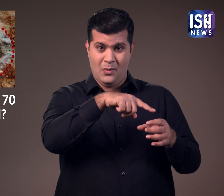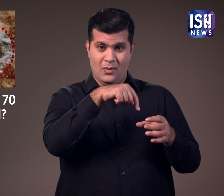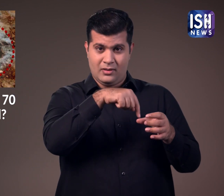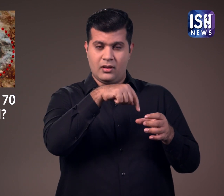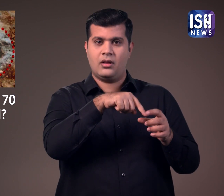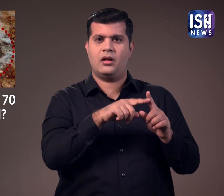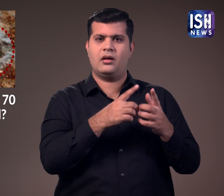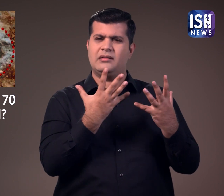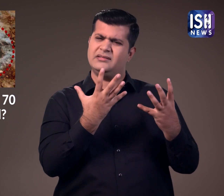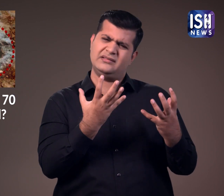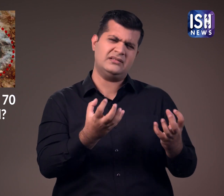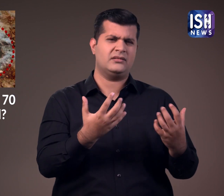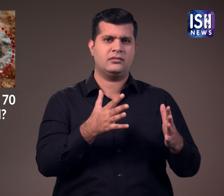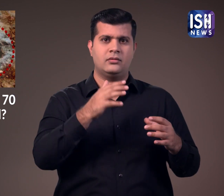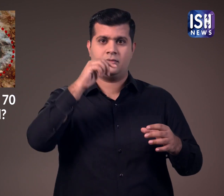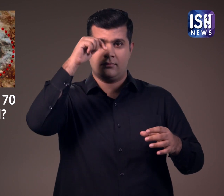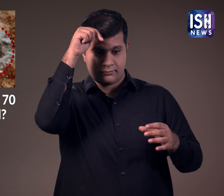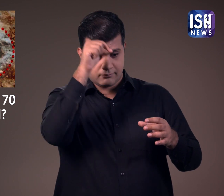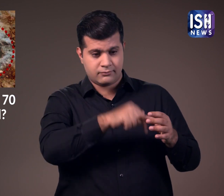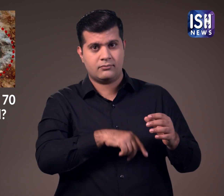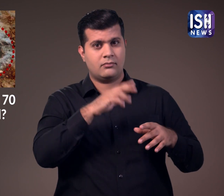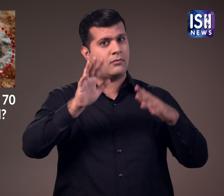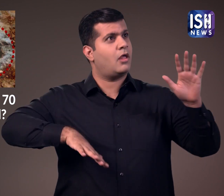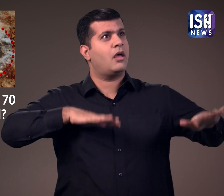राहुल 70 फीट गहरे बोर्वेल में गिरा था